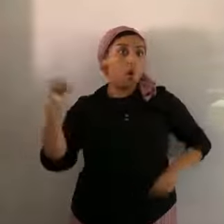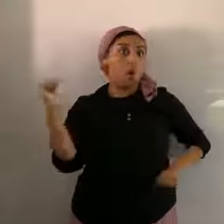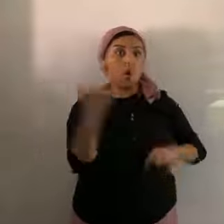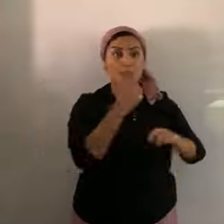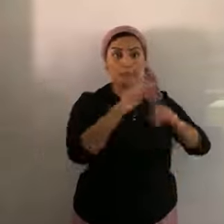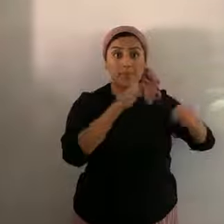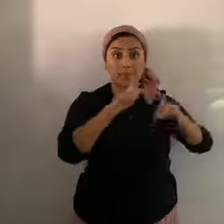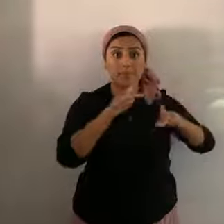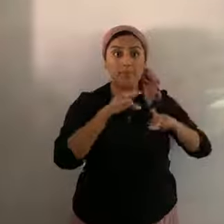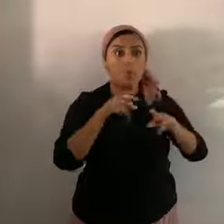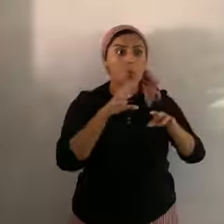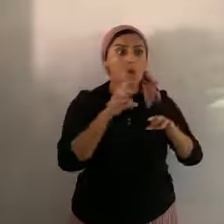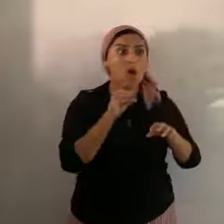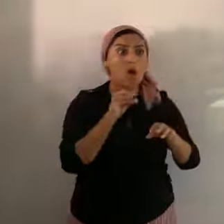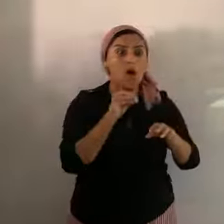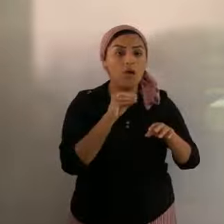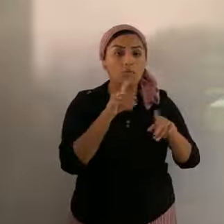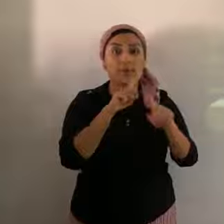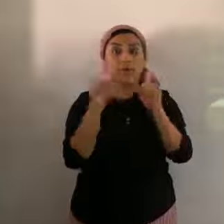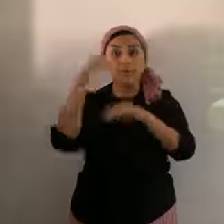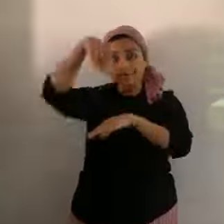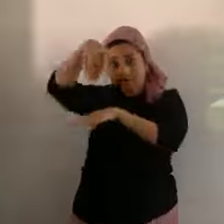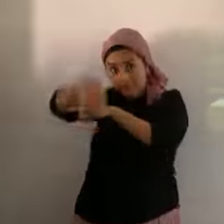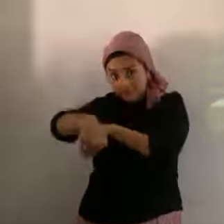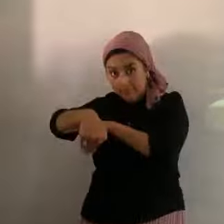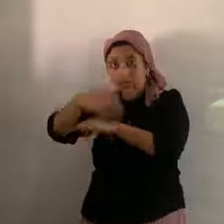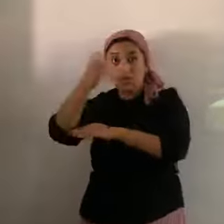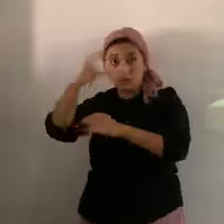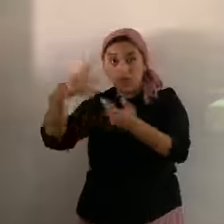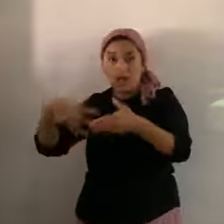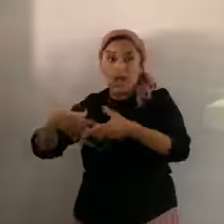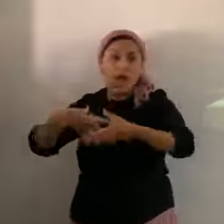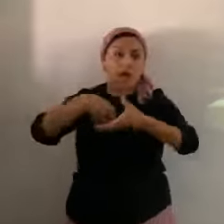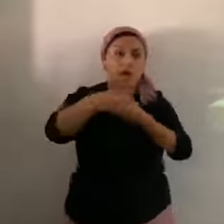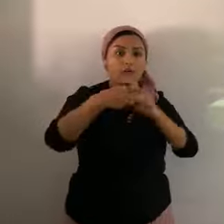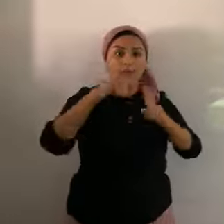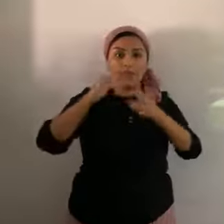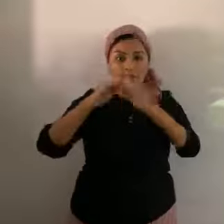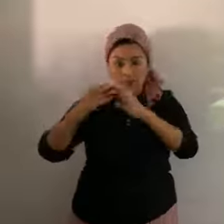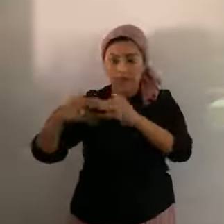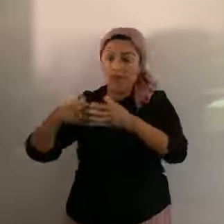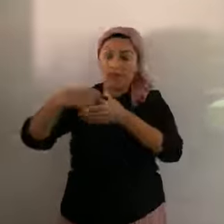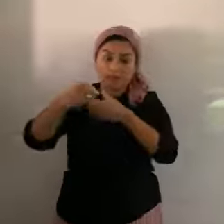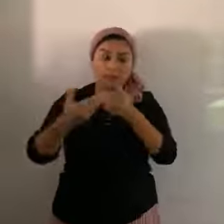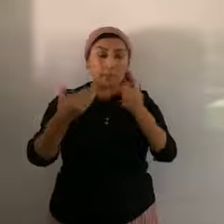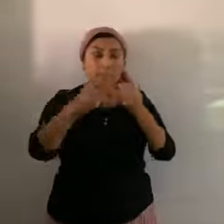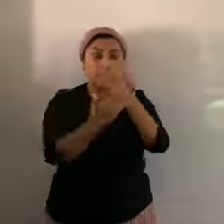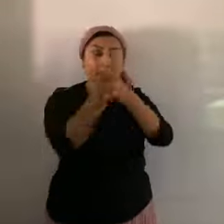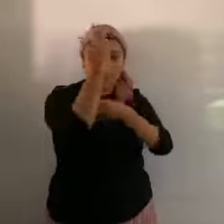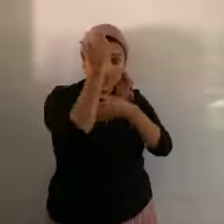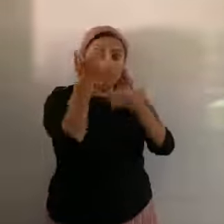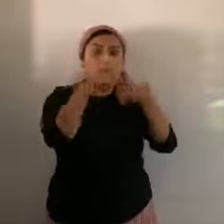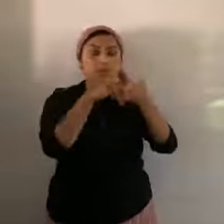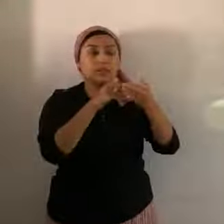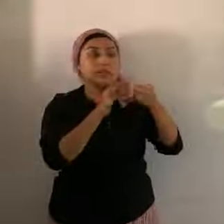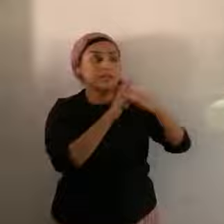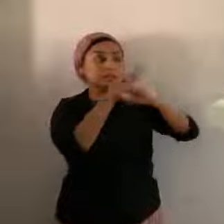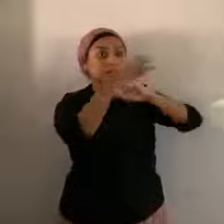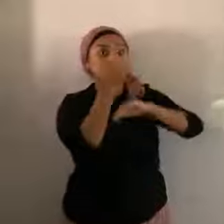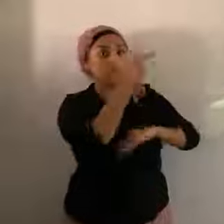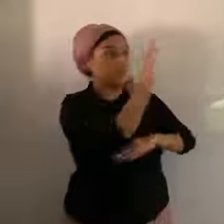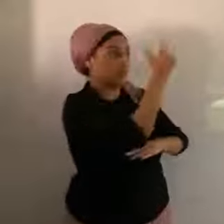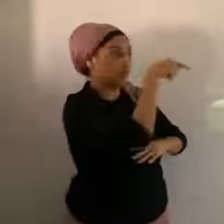de su doctrina. Pero al llegar la noche, Yahshua salió de la ciudad, y pasando por la mañana, vieron que la higuera se